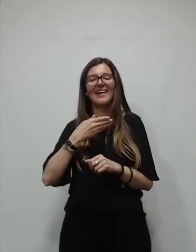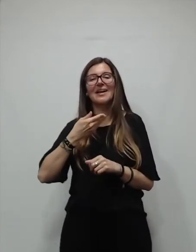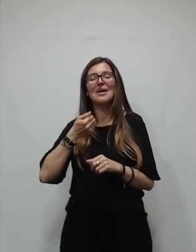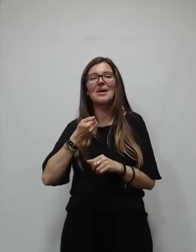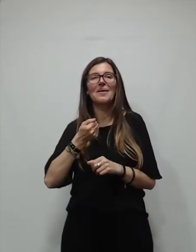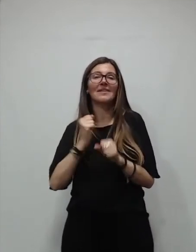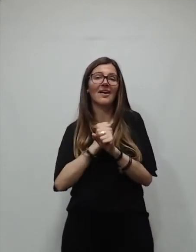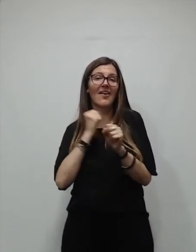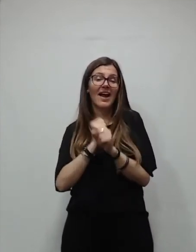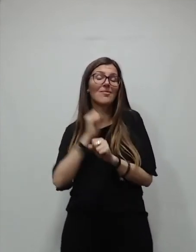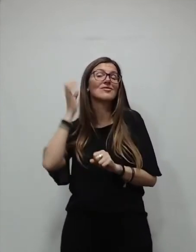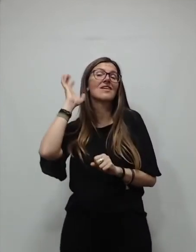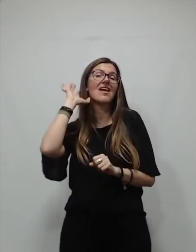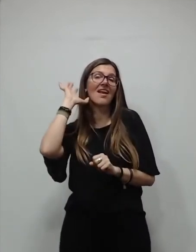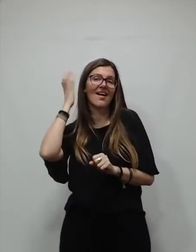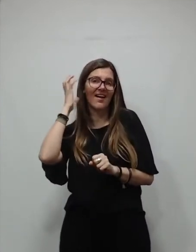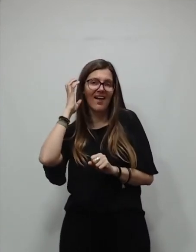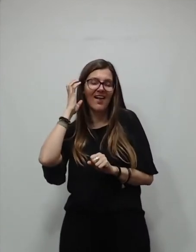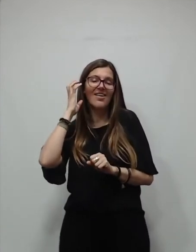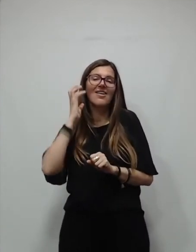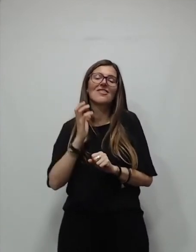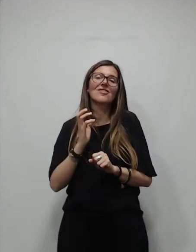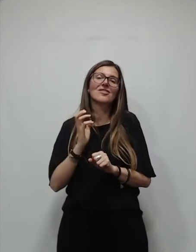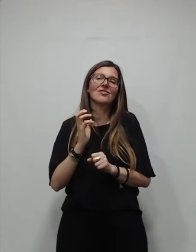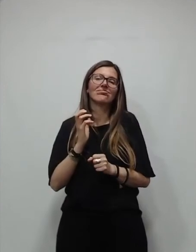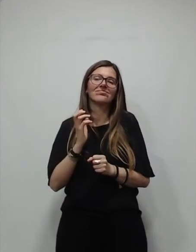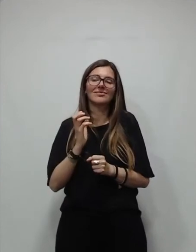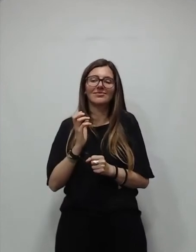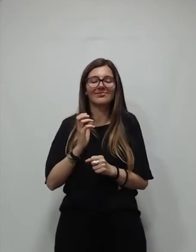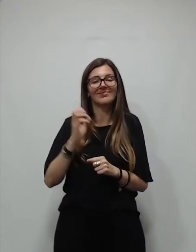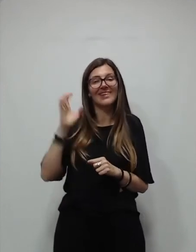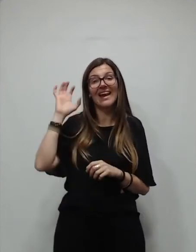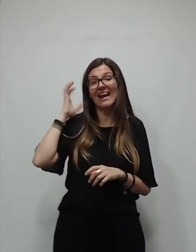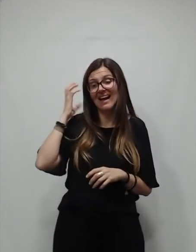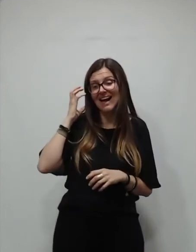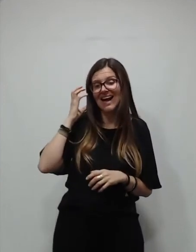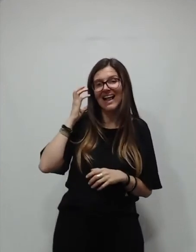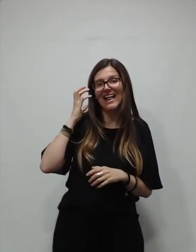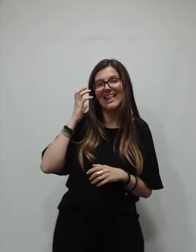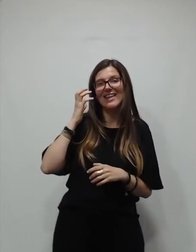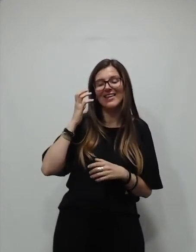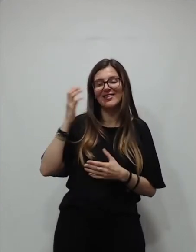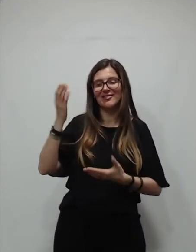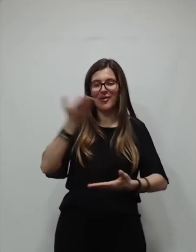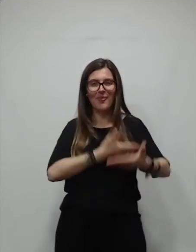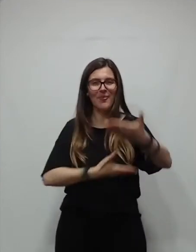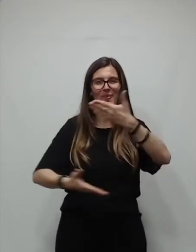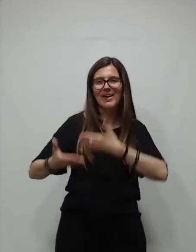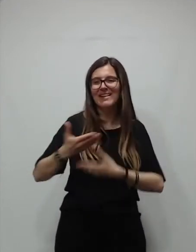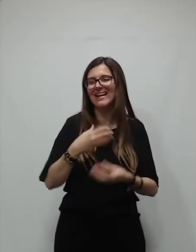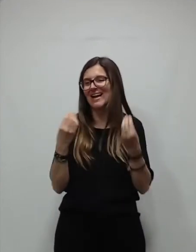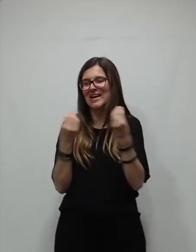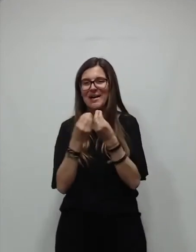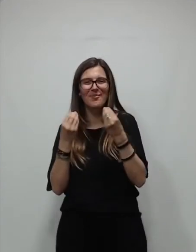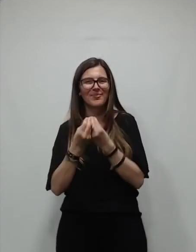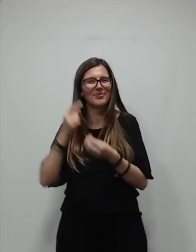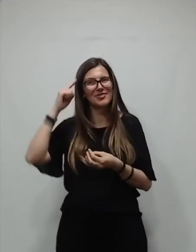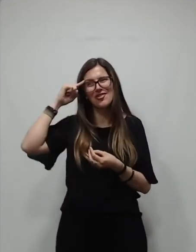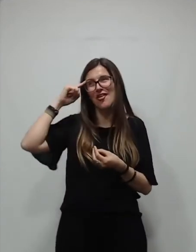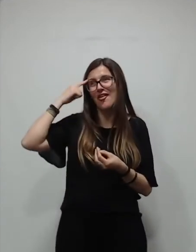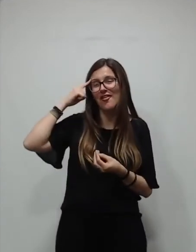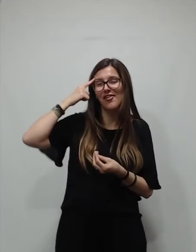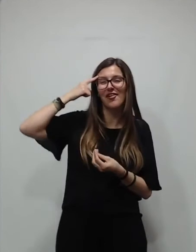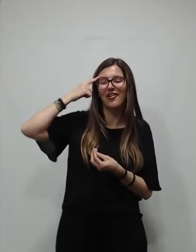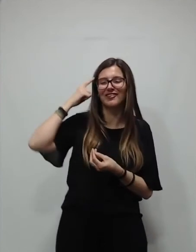la Radio Vilar de Voz, una radio comunitaria de un montón de locos ahí para la